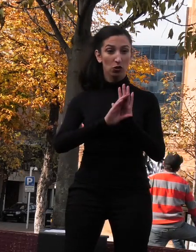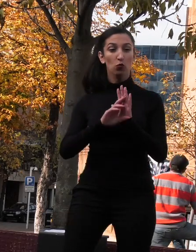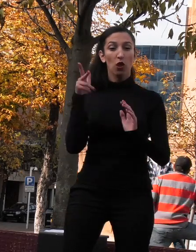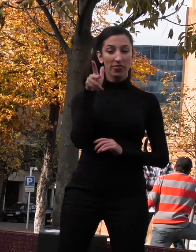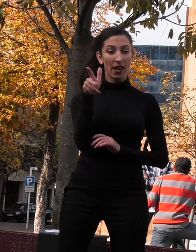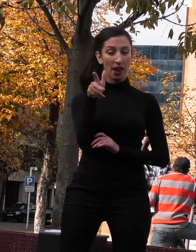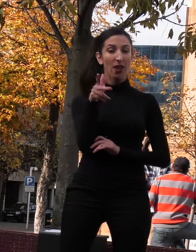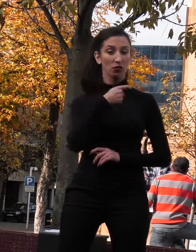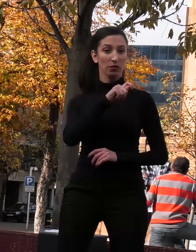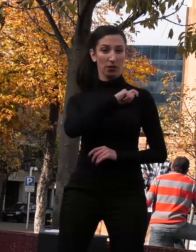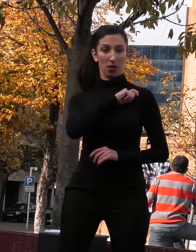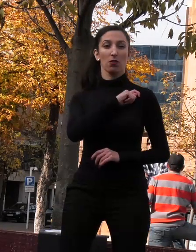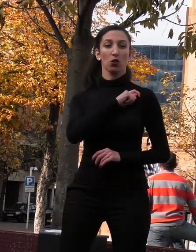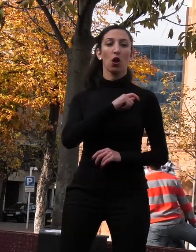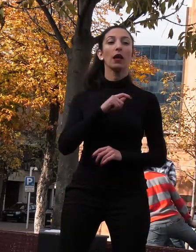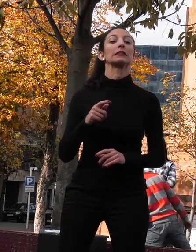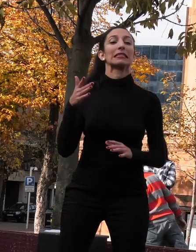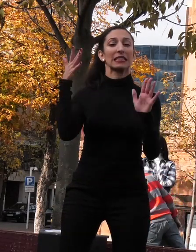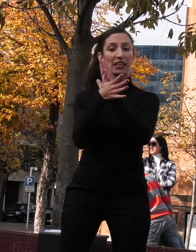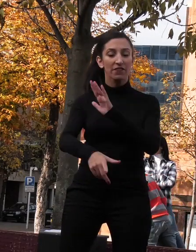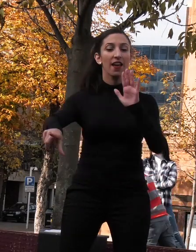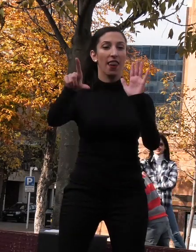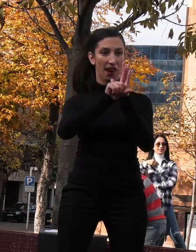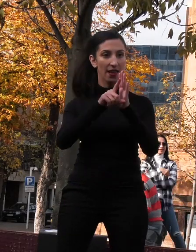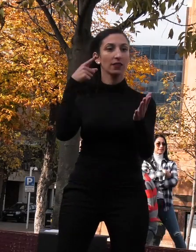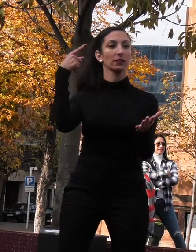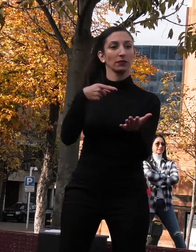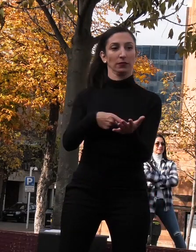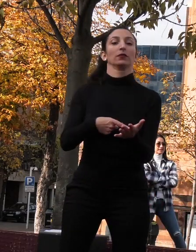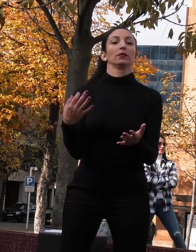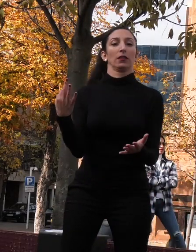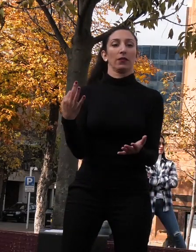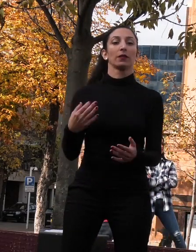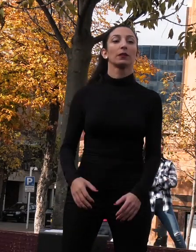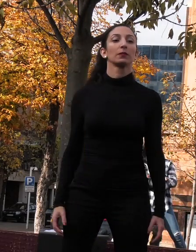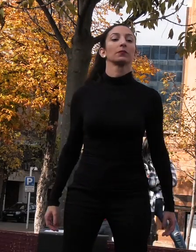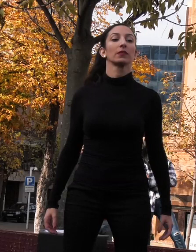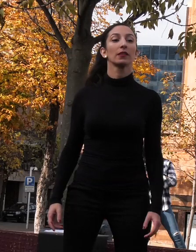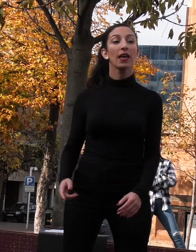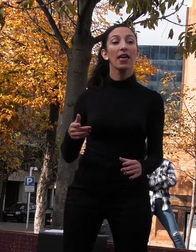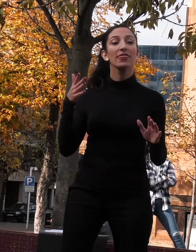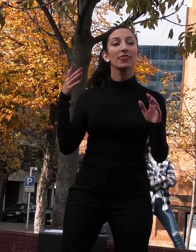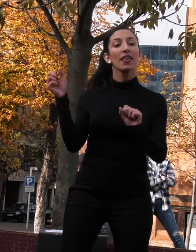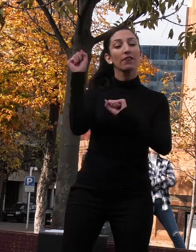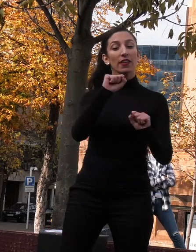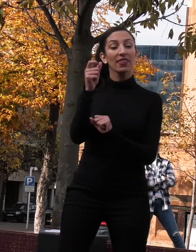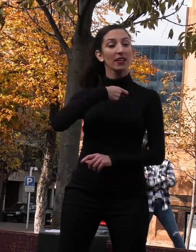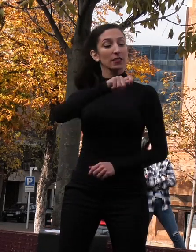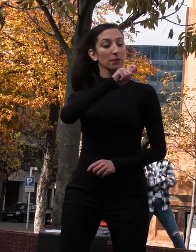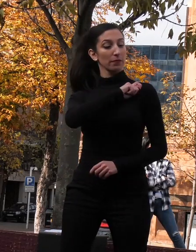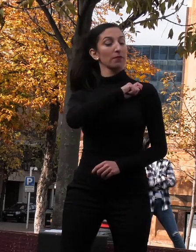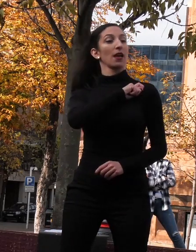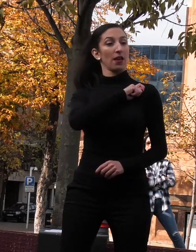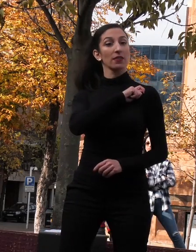Derecho, el imperio de la ley. Tenemos el deber de defender a España frente